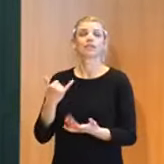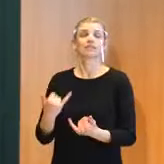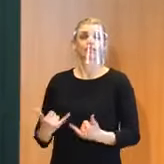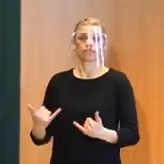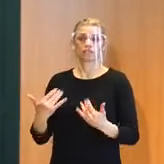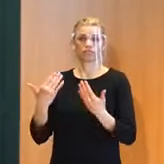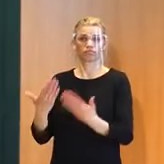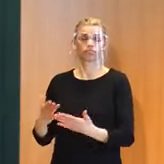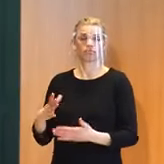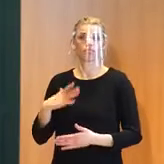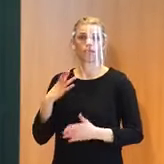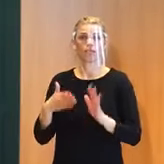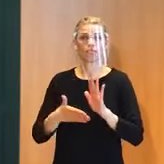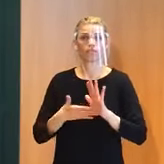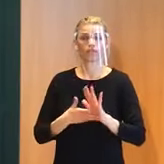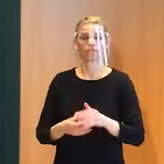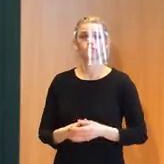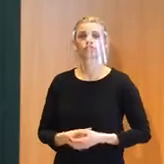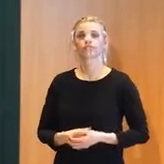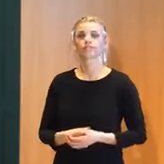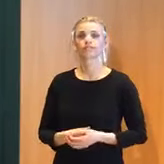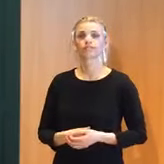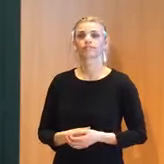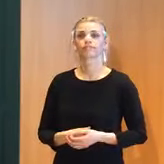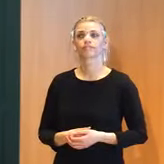rade Igor Matovič.